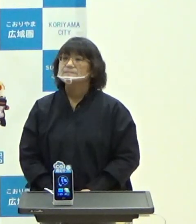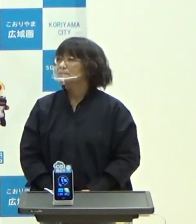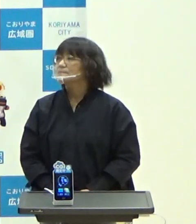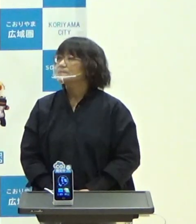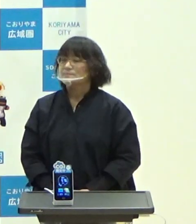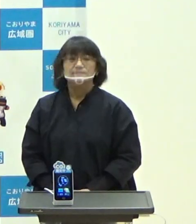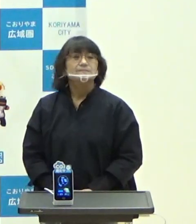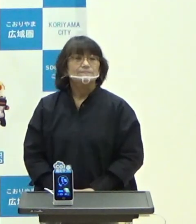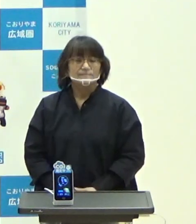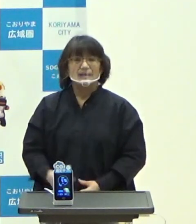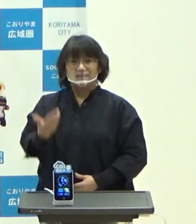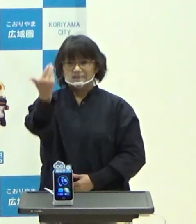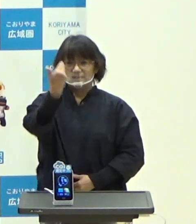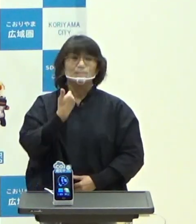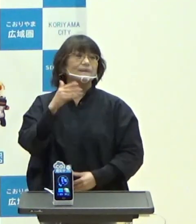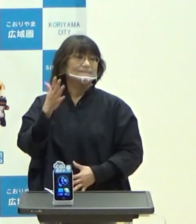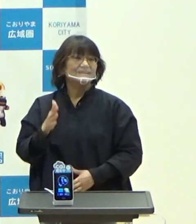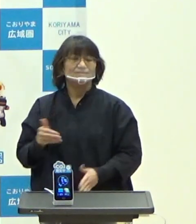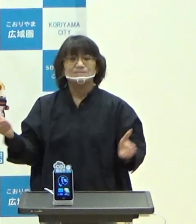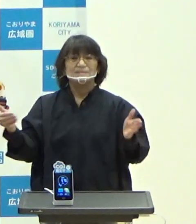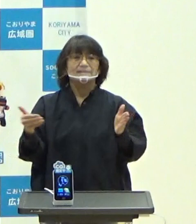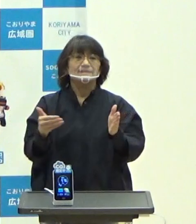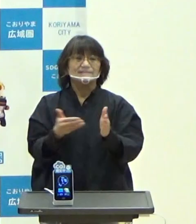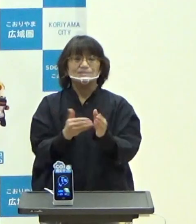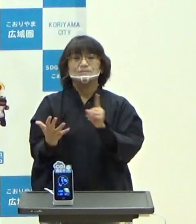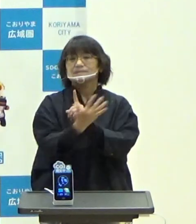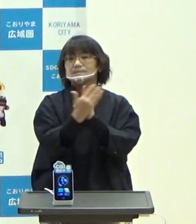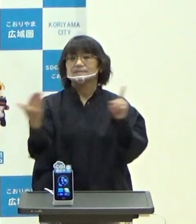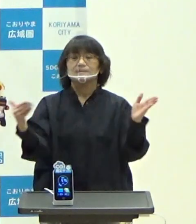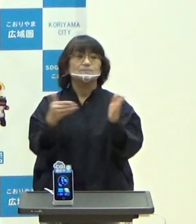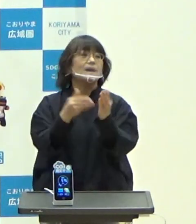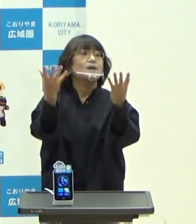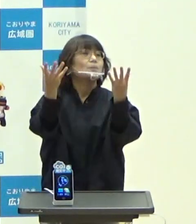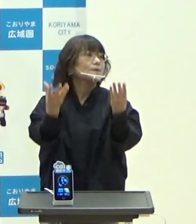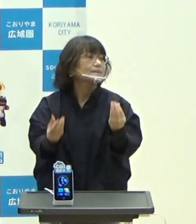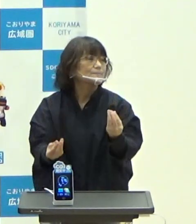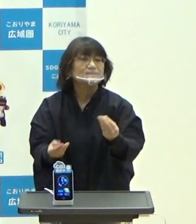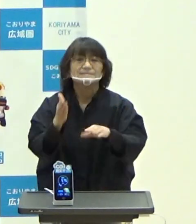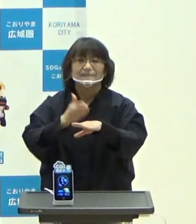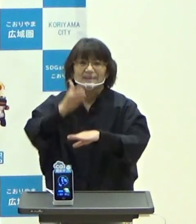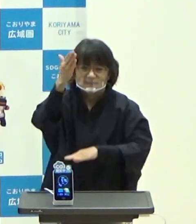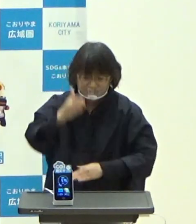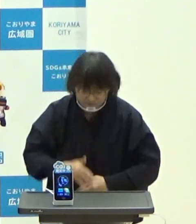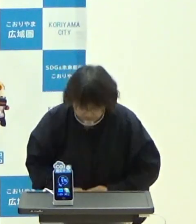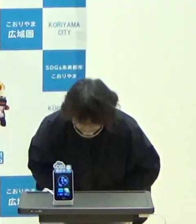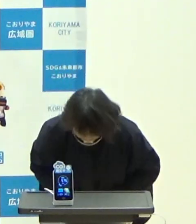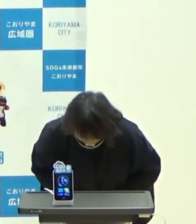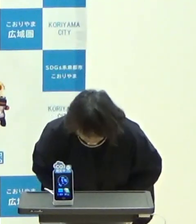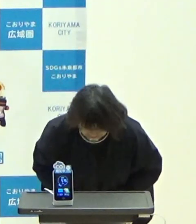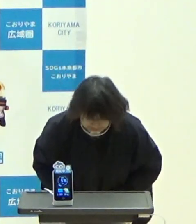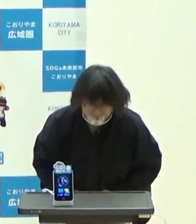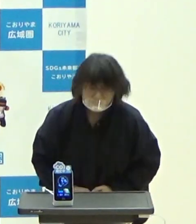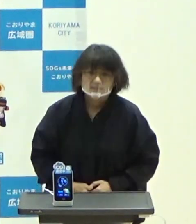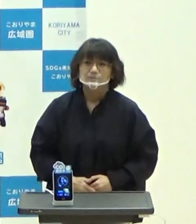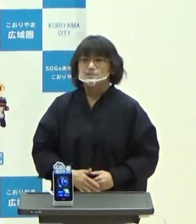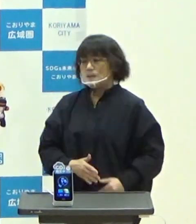それでは内容でございますので、以上で記者会見を終了いたします。ありがとうございました。 どうもありがとうございました。